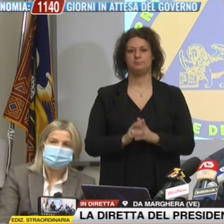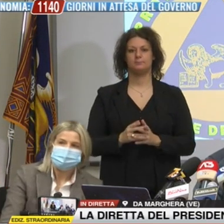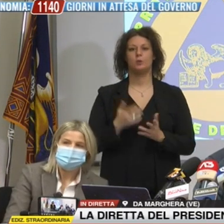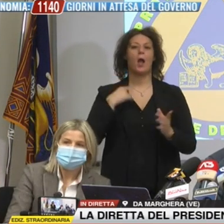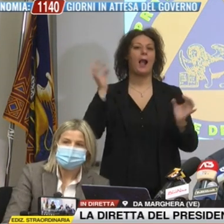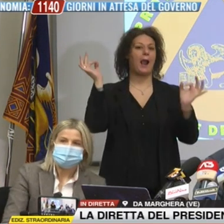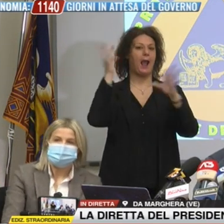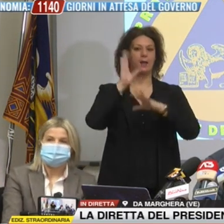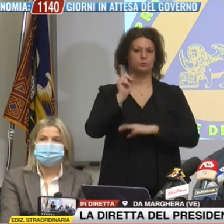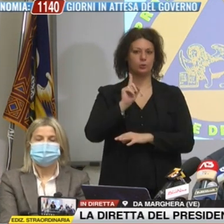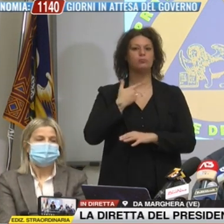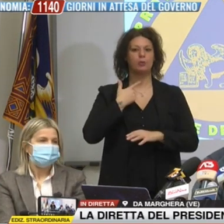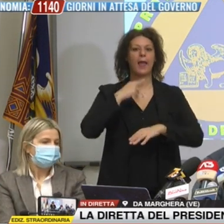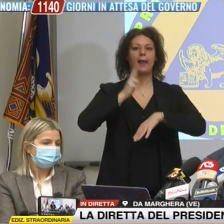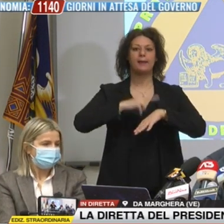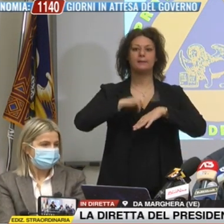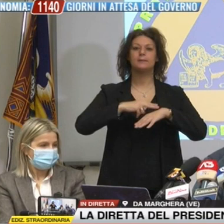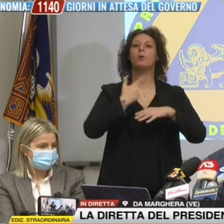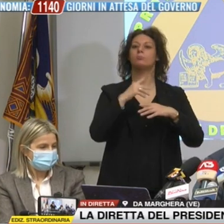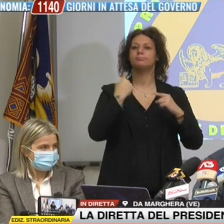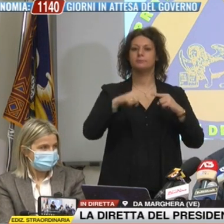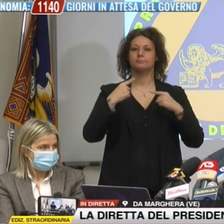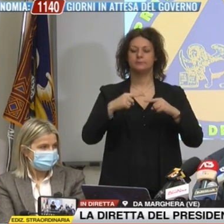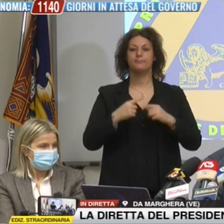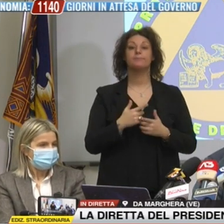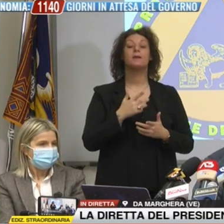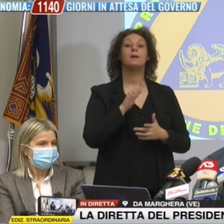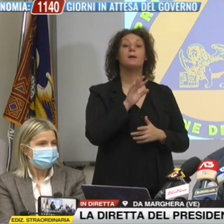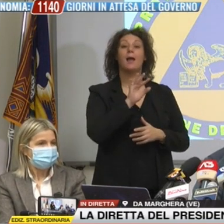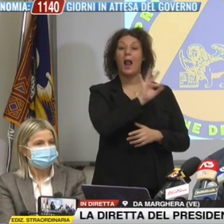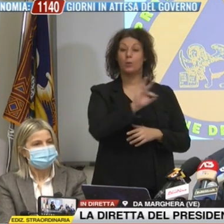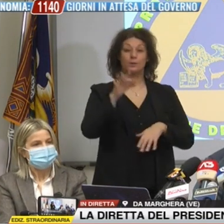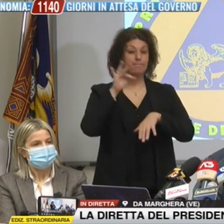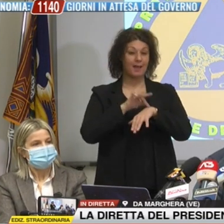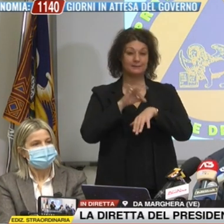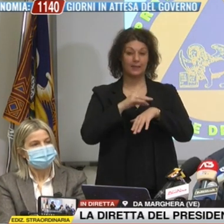questi pazienti sviluppa un quadro clinico estremamente grave